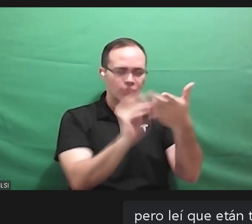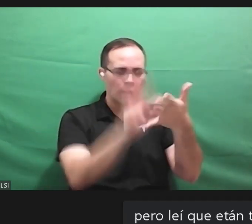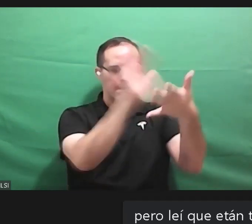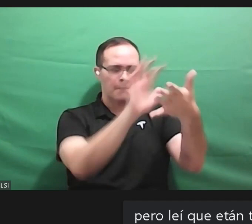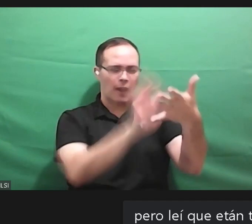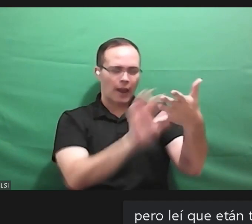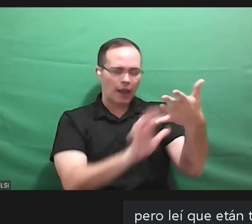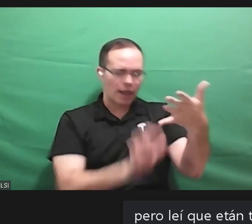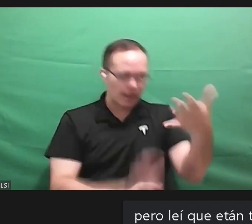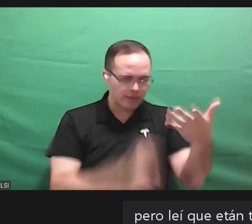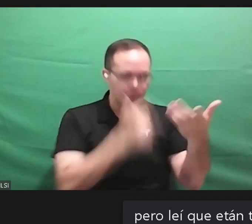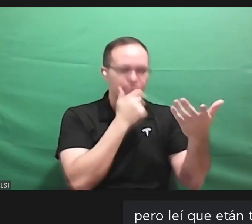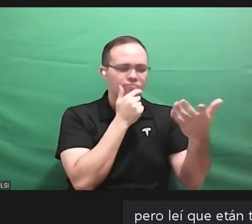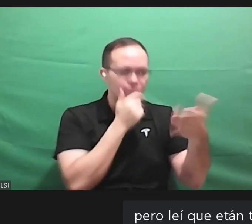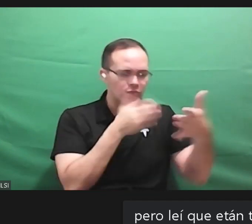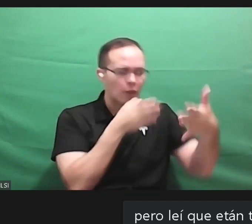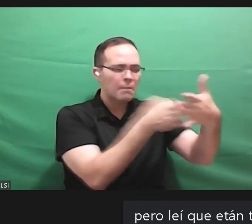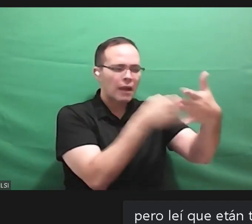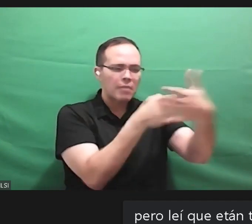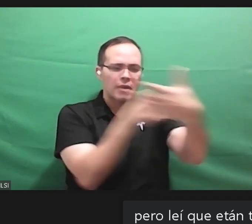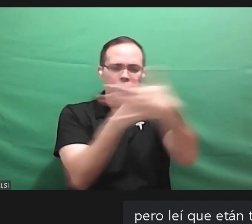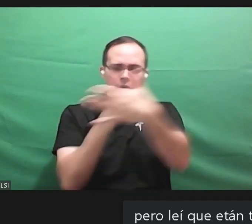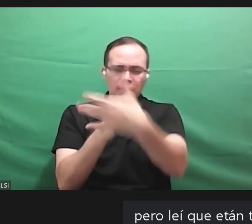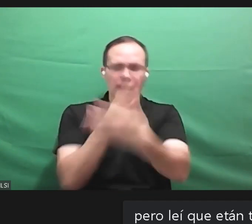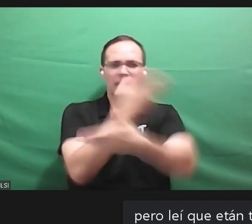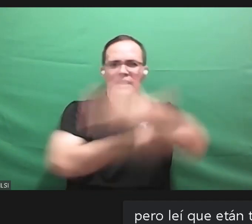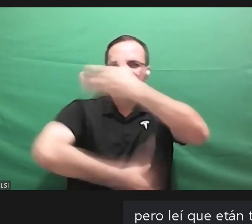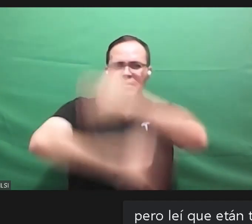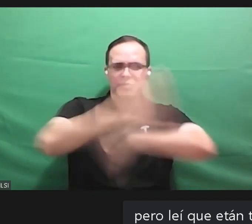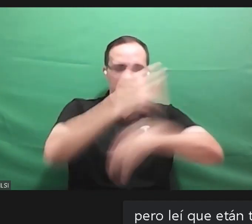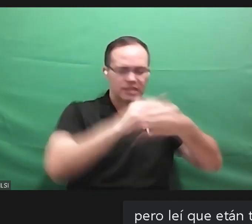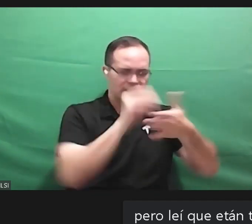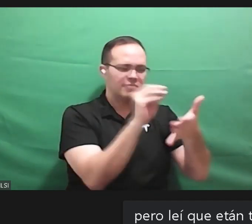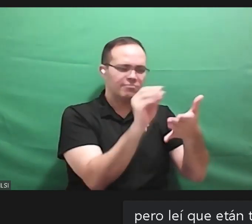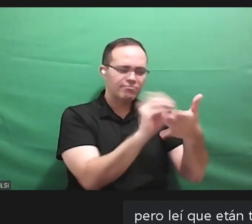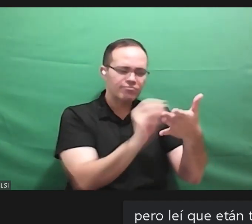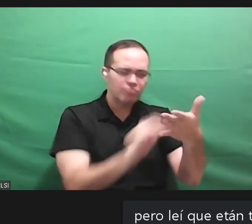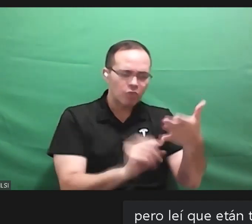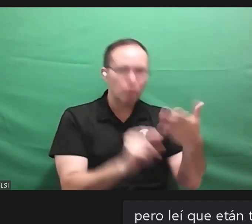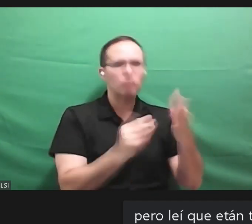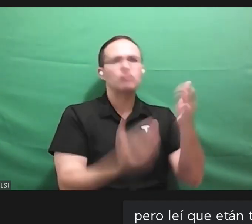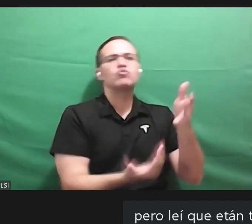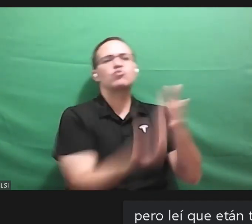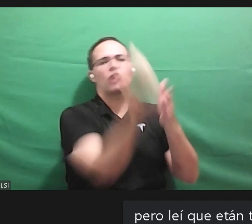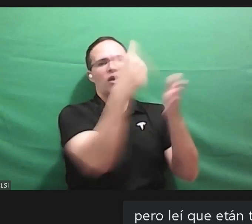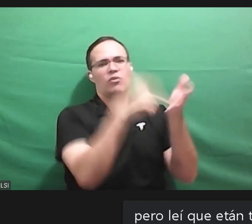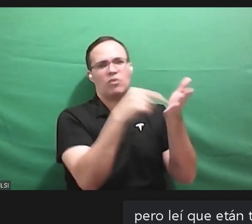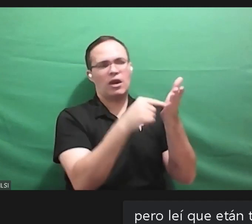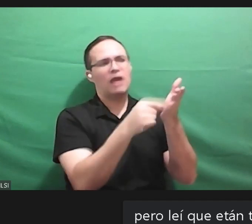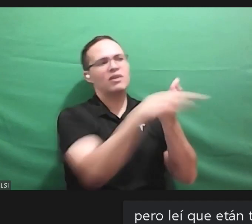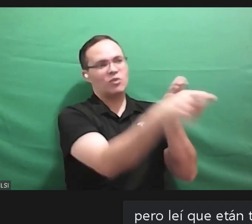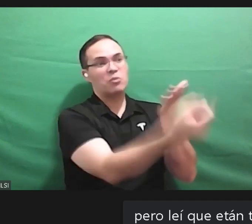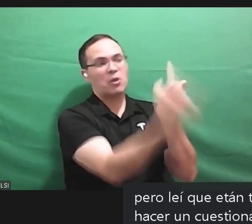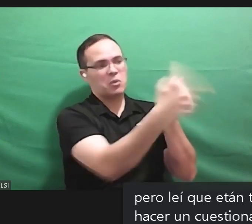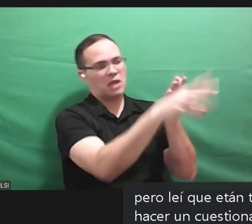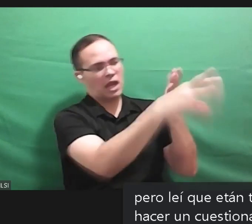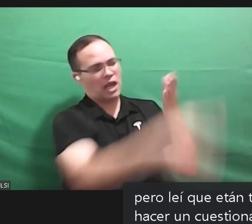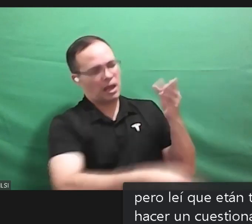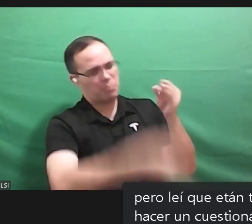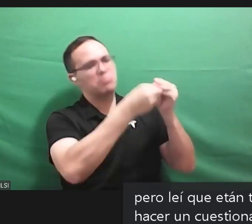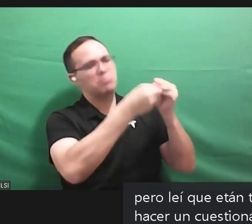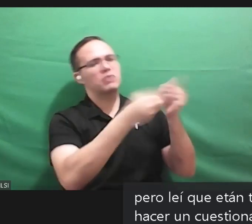que enfrentan las personas con discapacidad y seguramente allí podrían entrar lo que estás preguntando, Carlos. Okay, pero actualmente el grupo de Washington solamente es